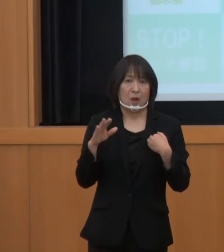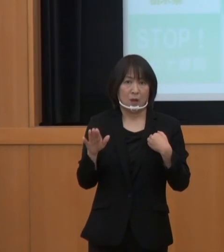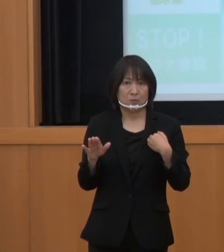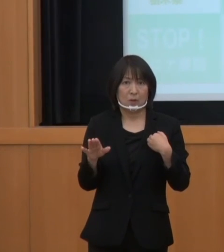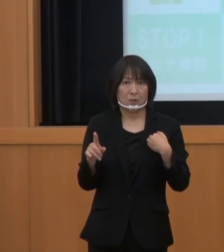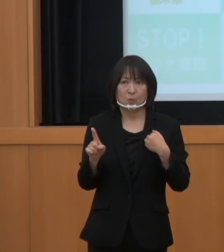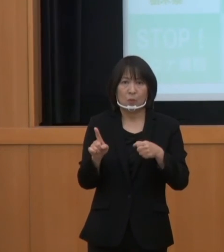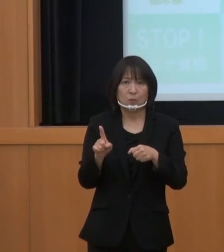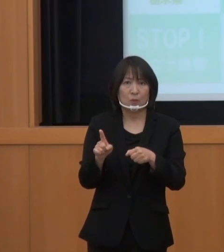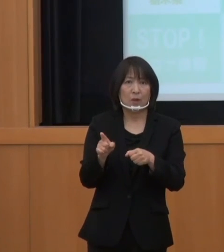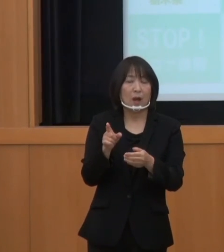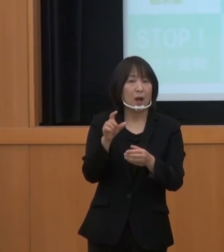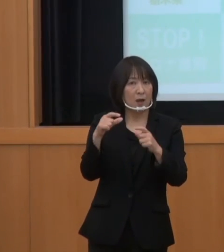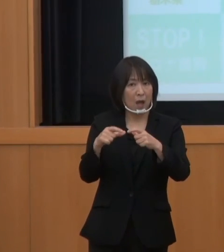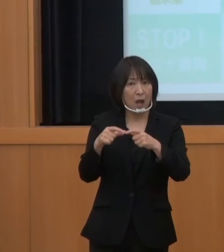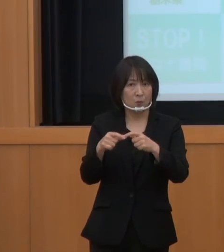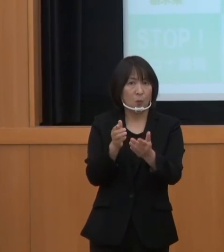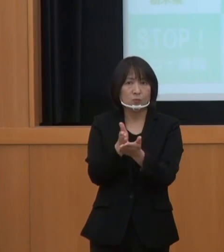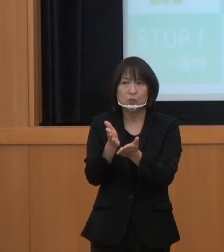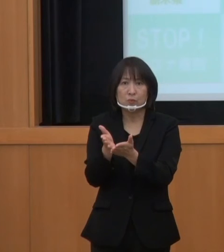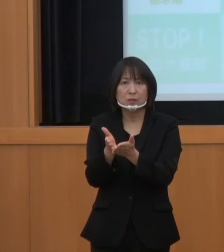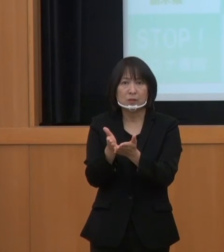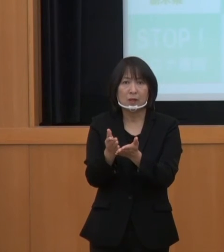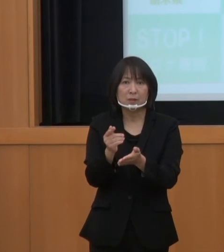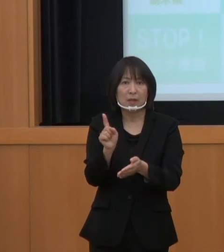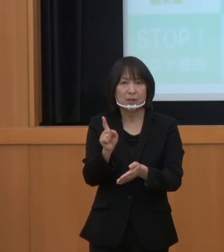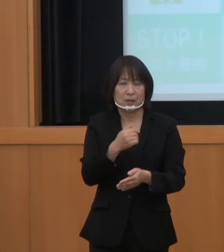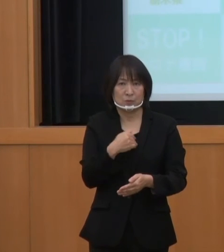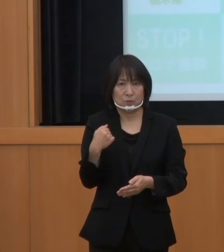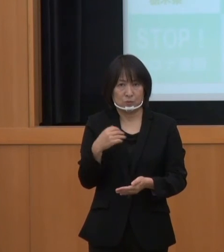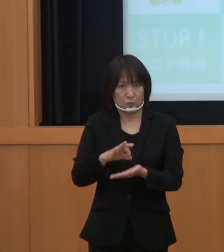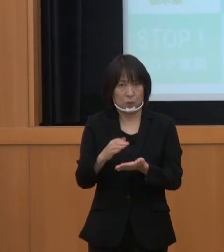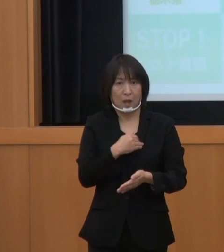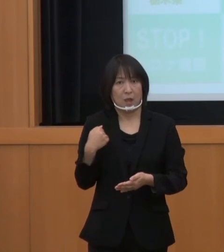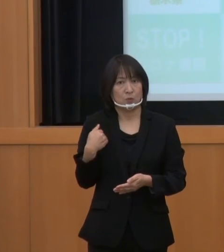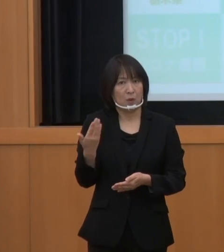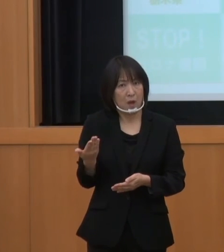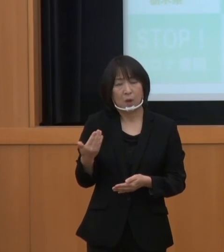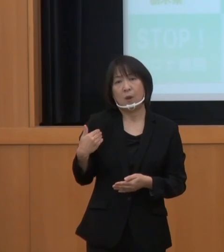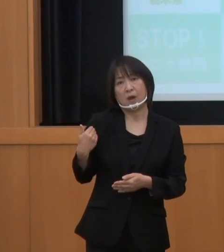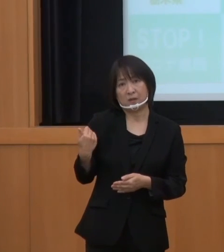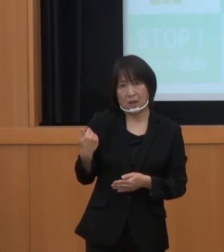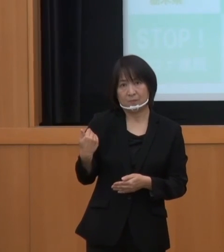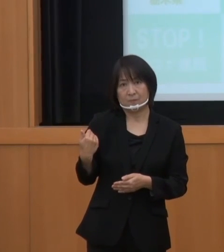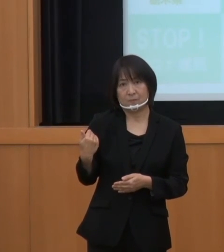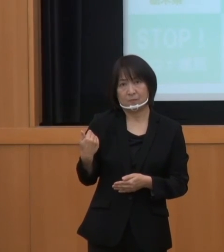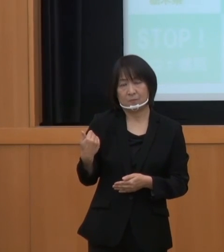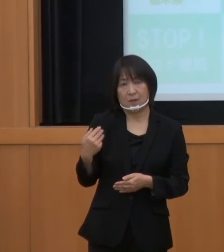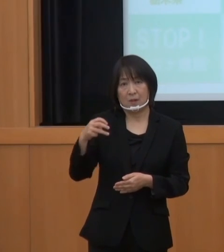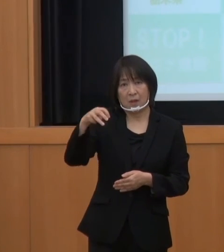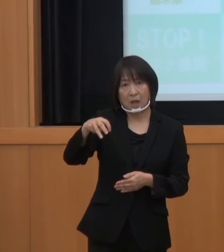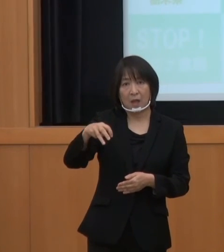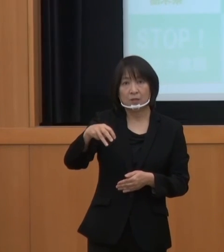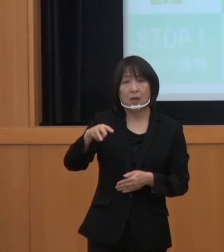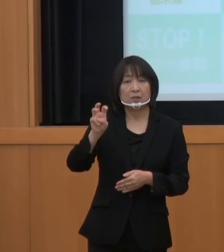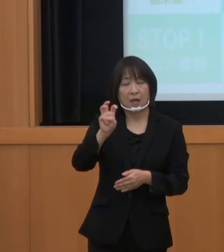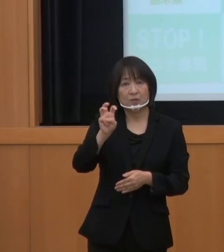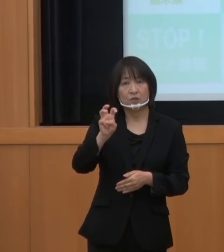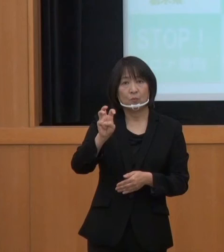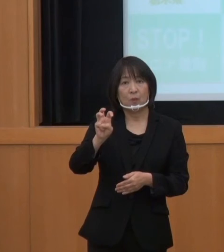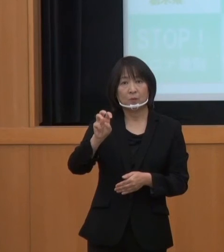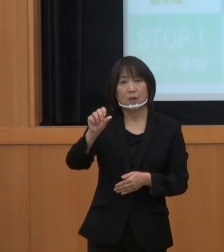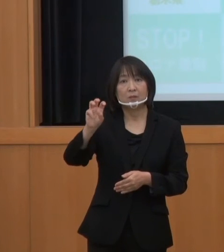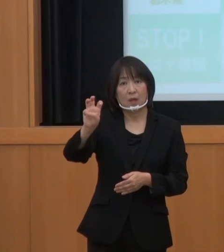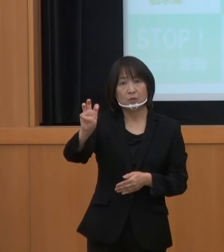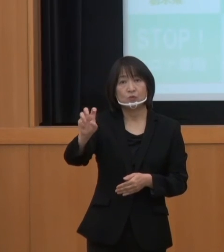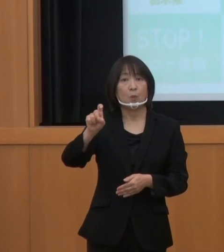というのが分からない。今の仕組みはなので、30メートル先、10メートル先、5メートル